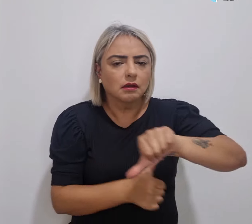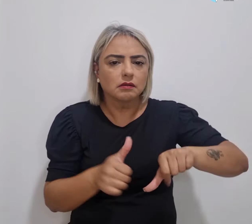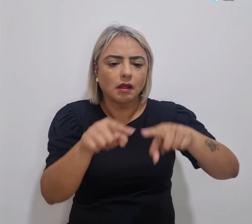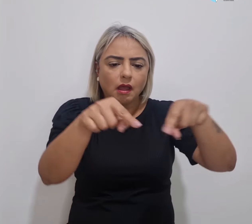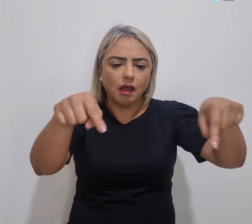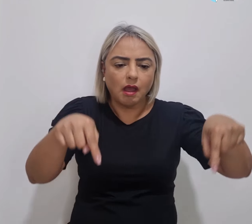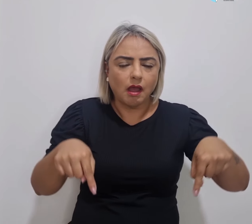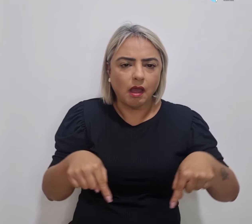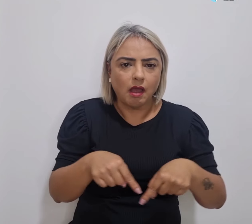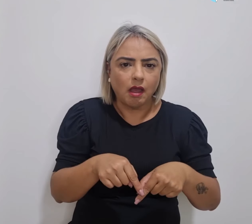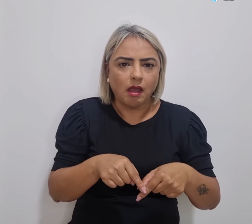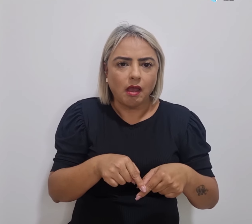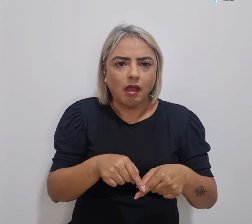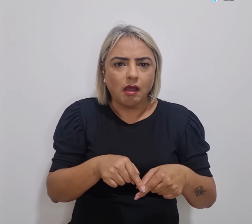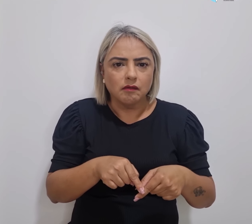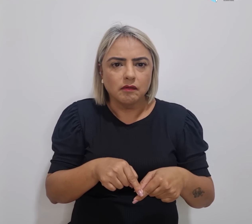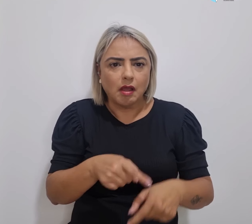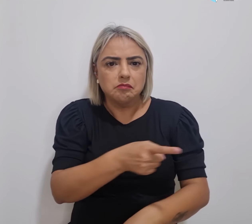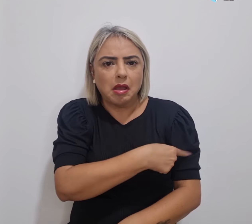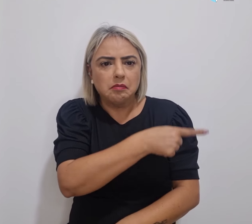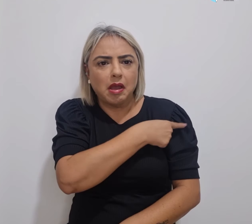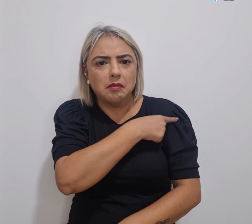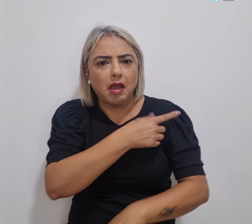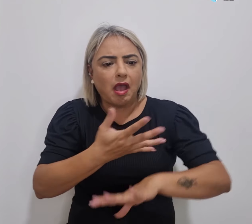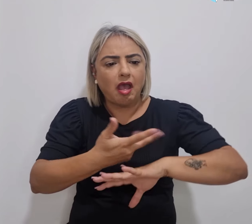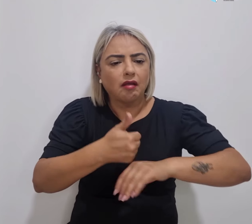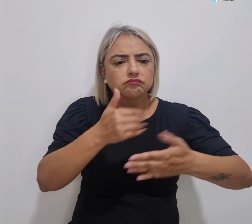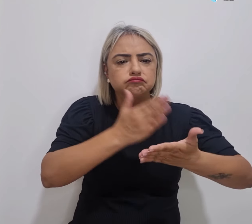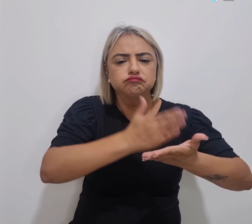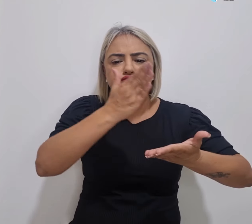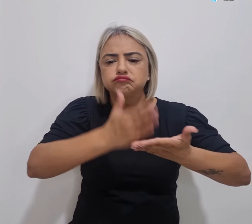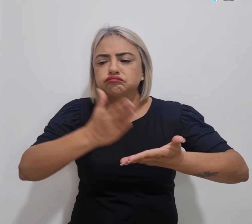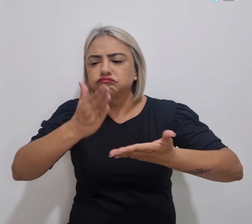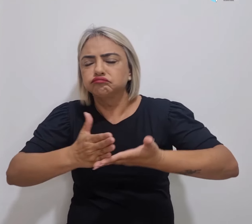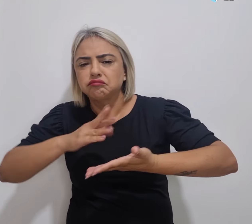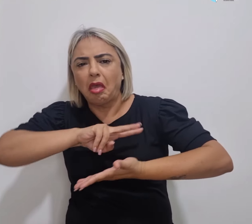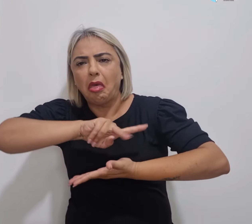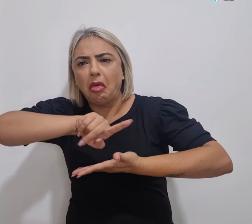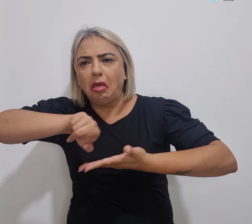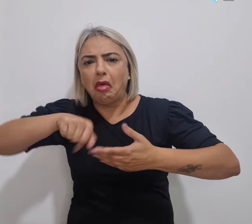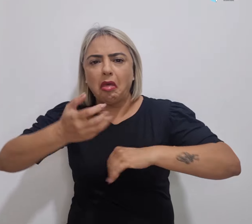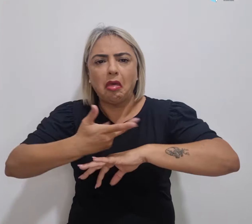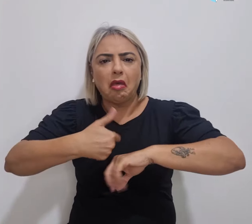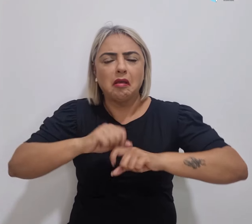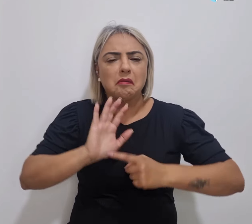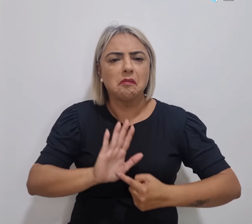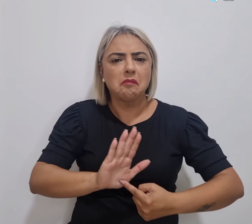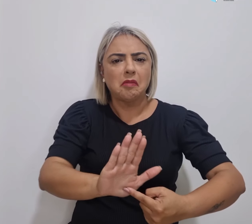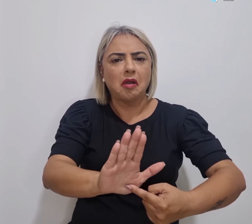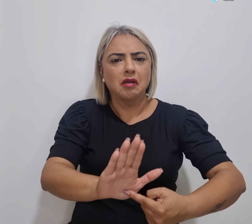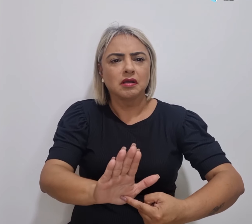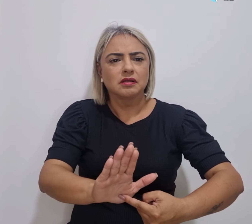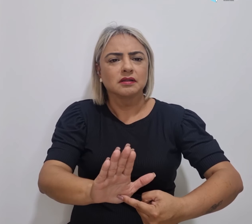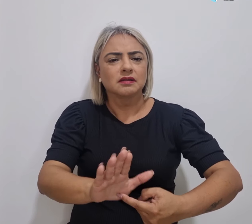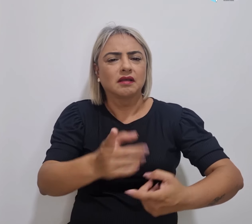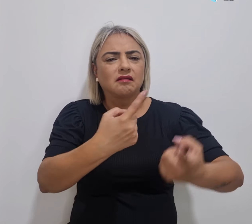seriadas em multi-etapas e multi-seriadas, o que representa um retrocesso